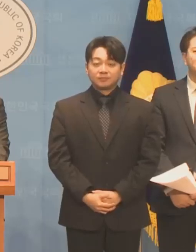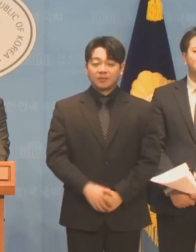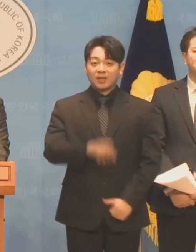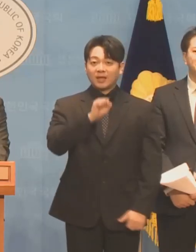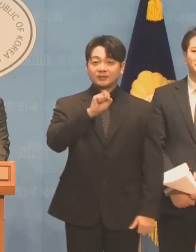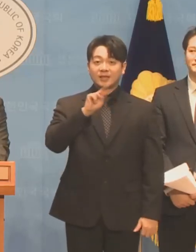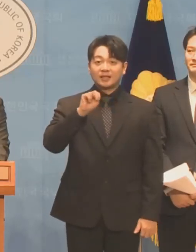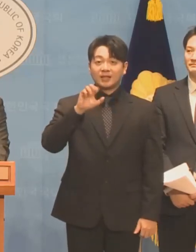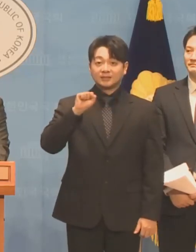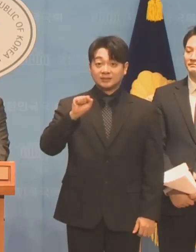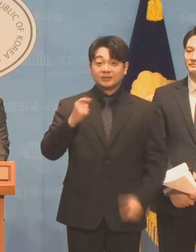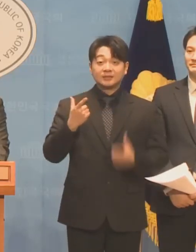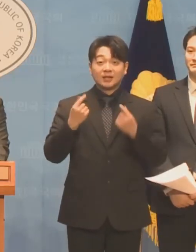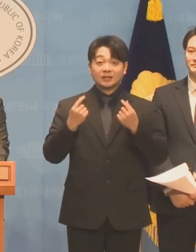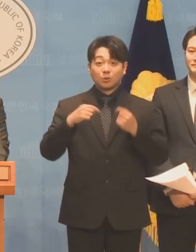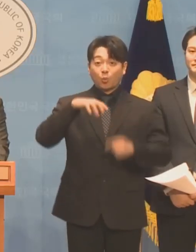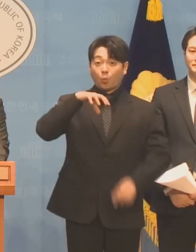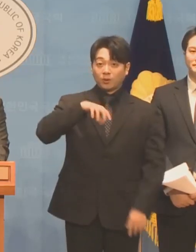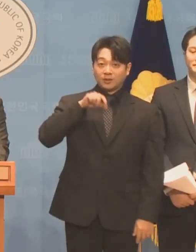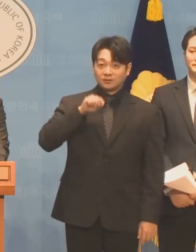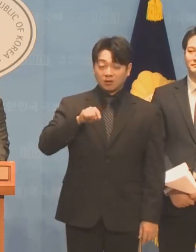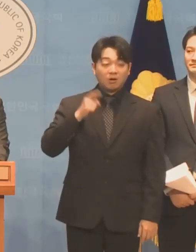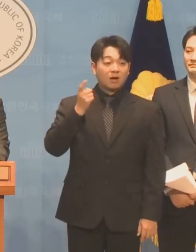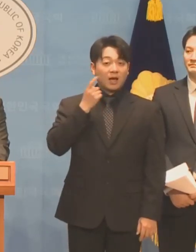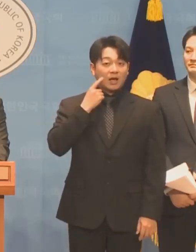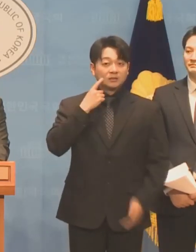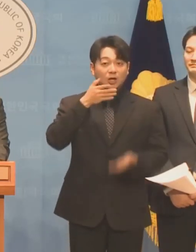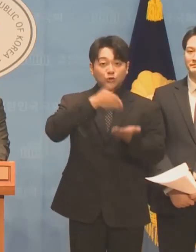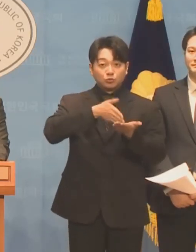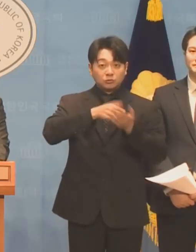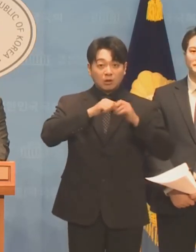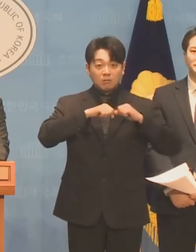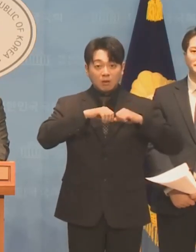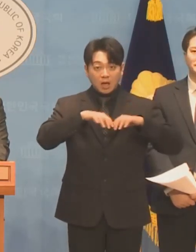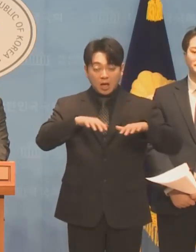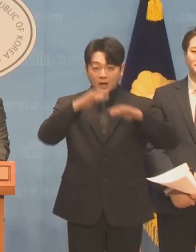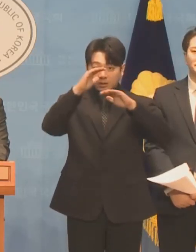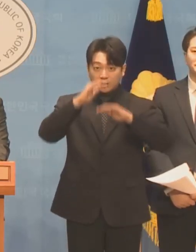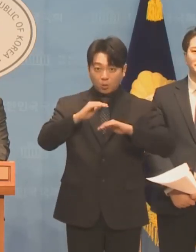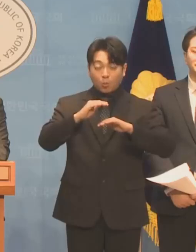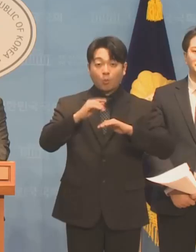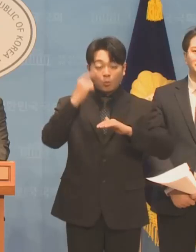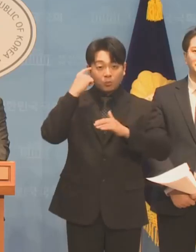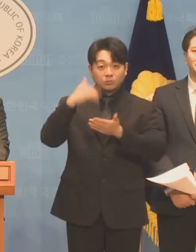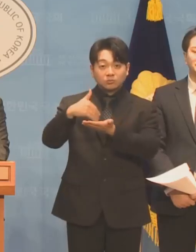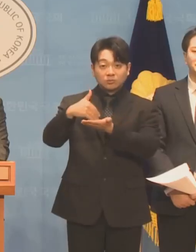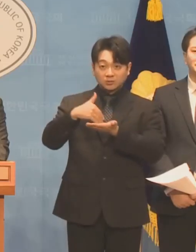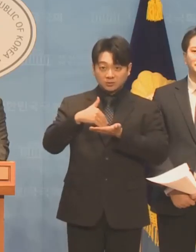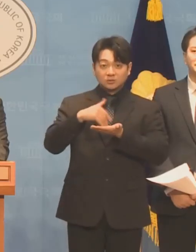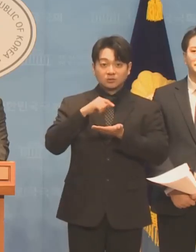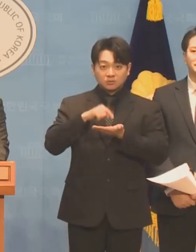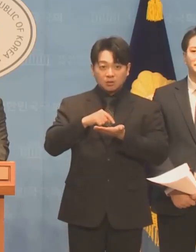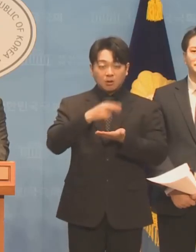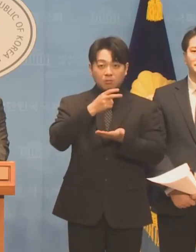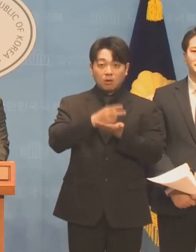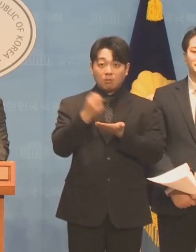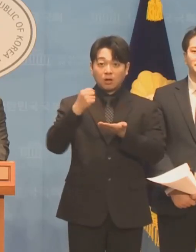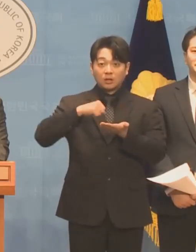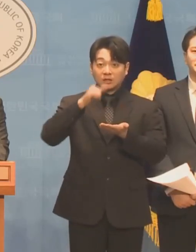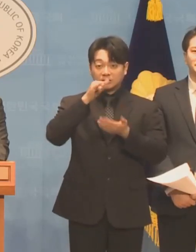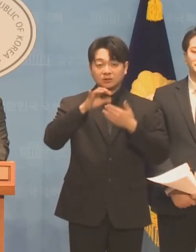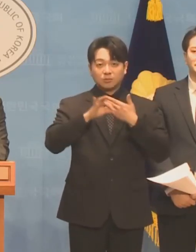SNS에서 확산되는 가짜뉴스를 제보받아 법에 저촉되는 경우 고발하겠다고 밝힌 것과